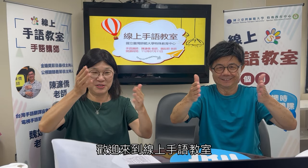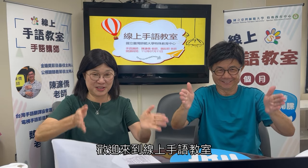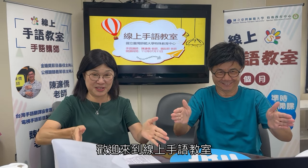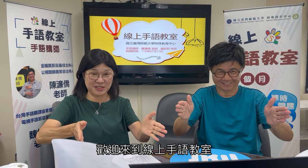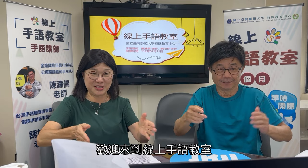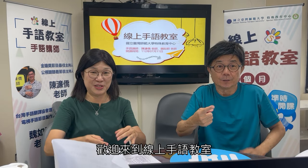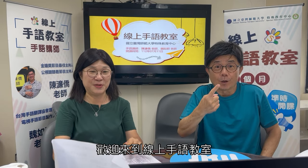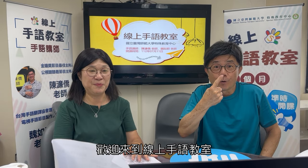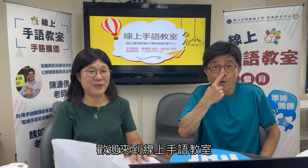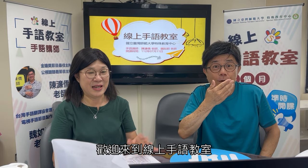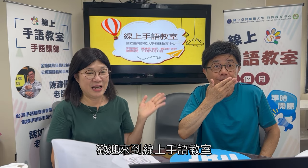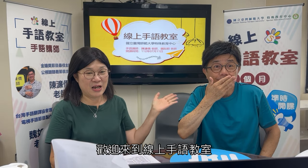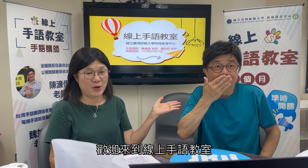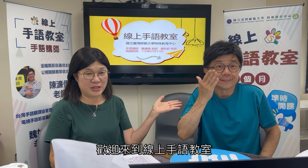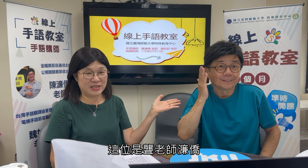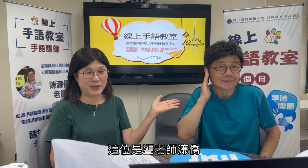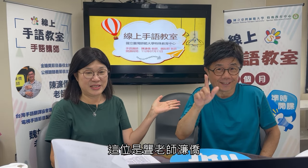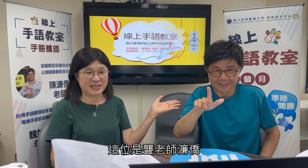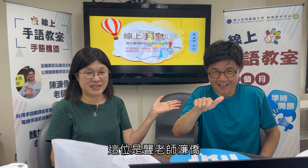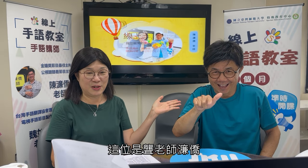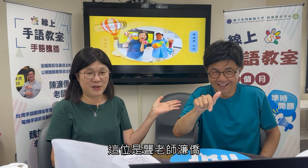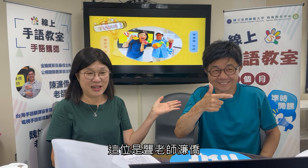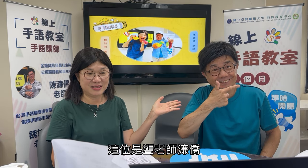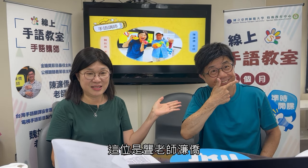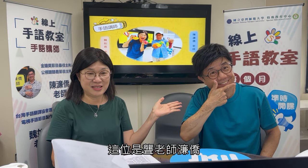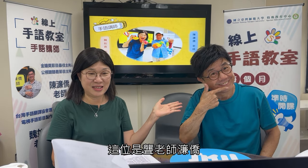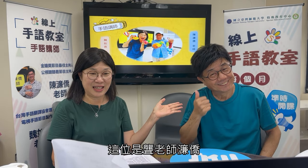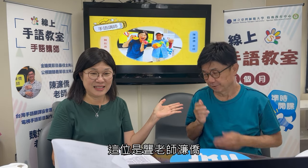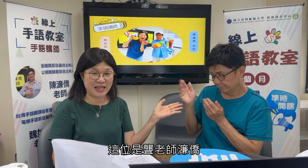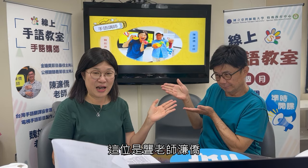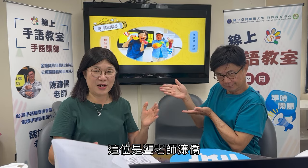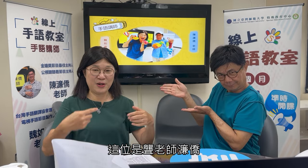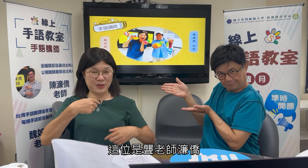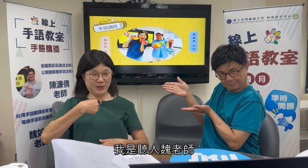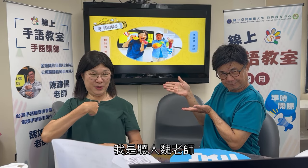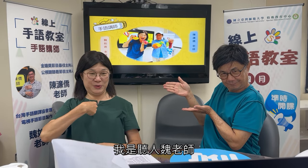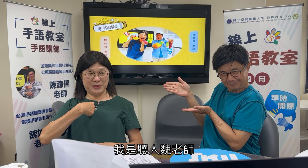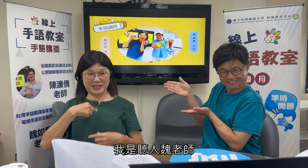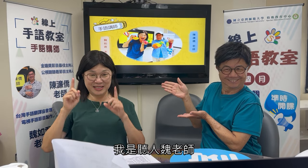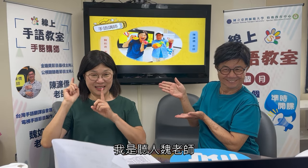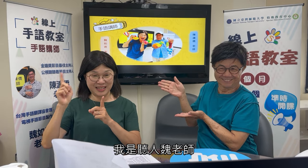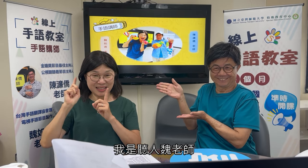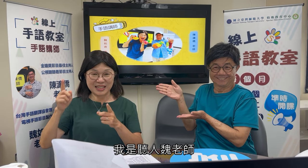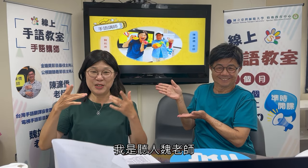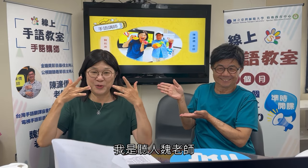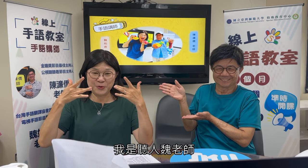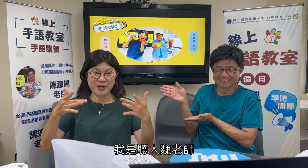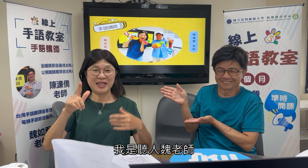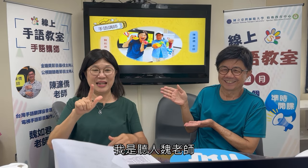室。这位是龙老师连乔，我是听人魏老